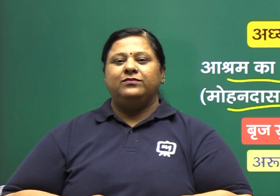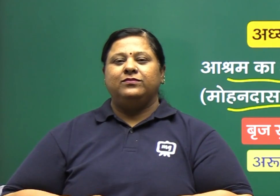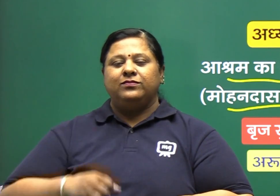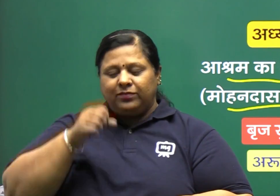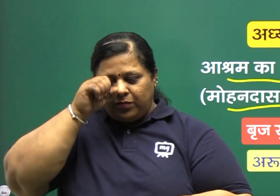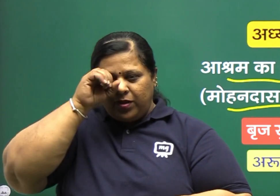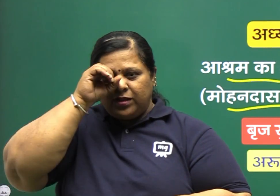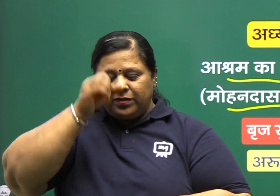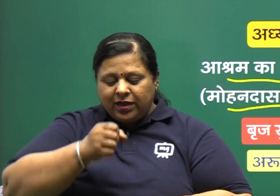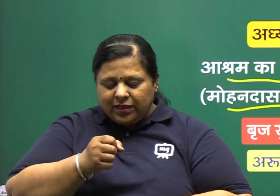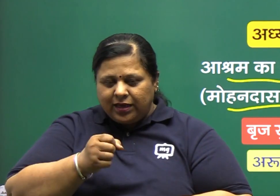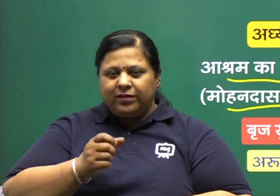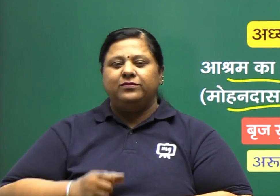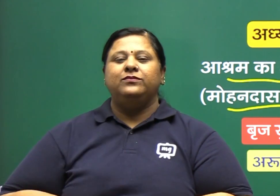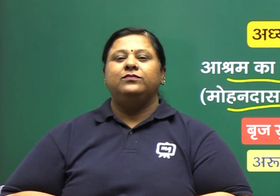महात्मा गांधी ने